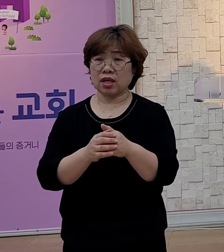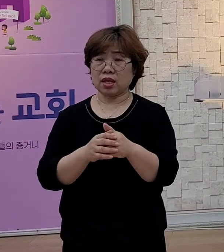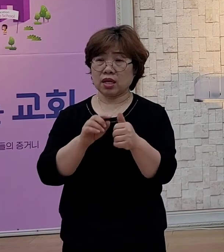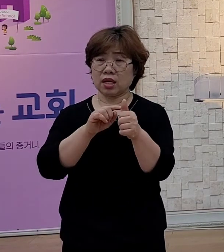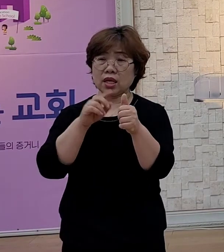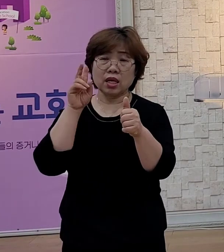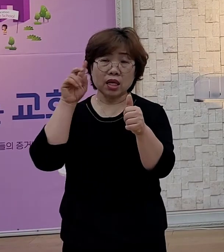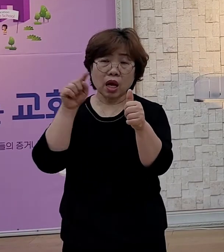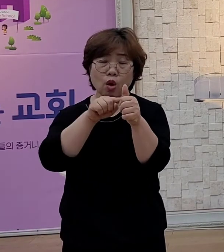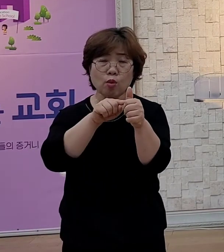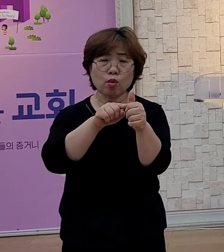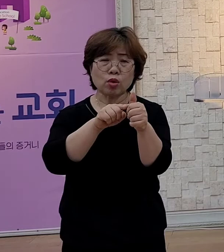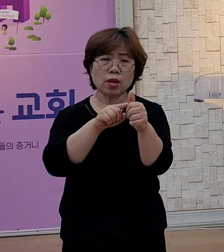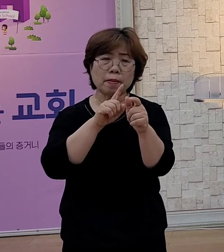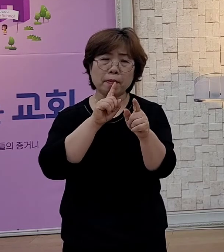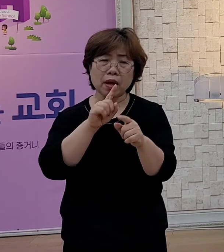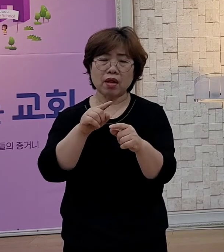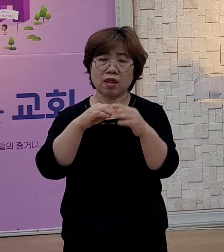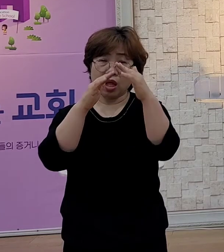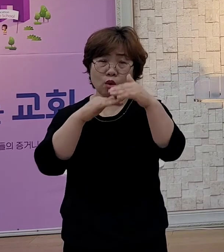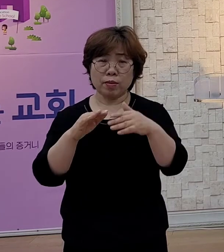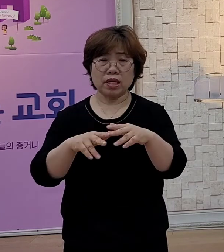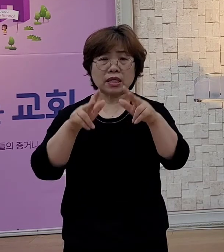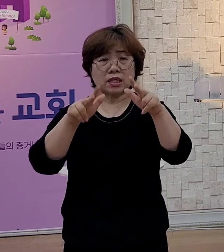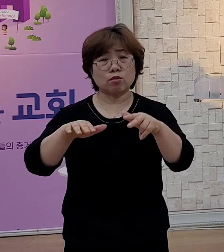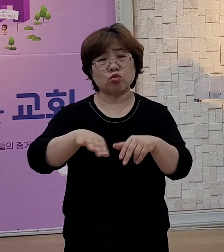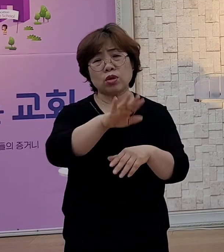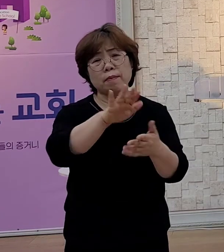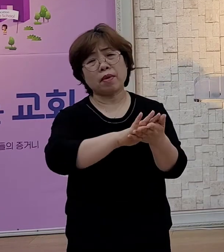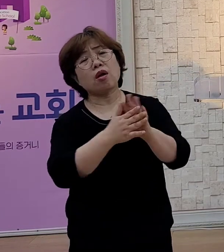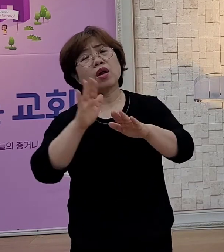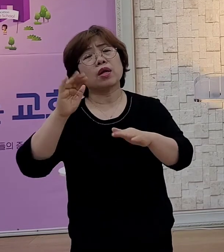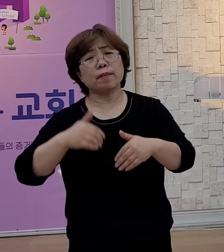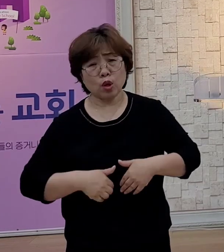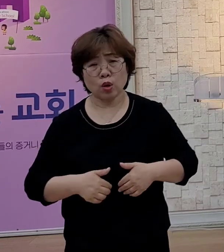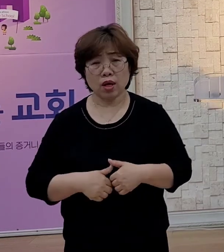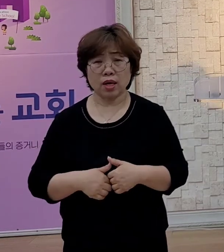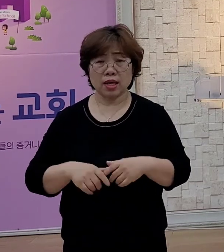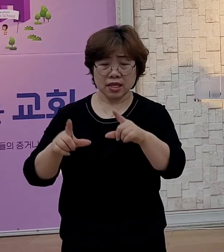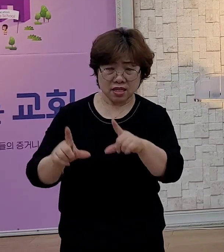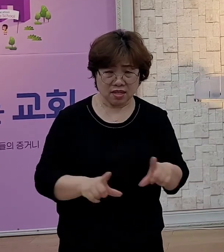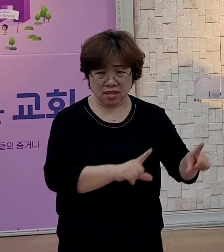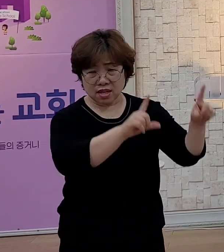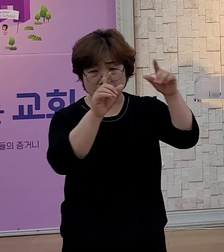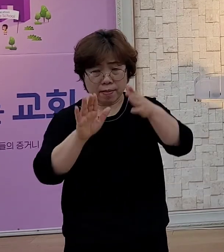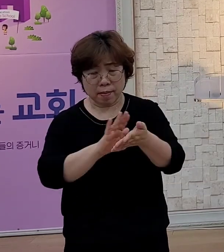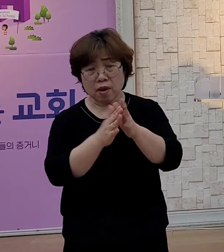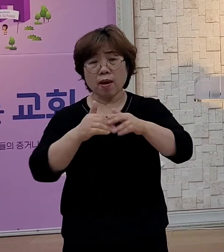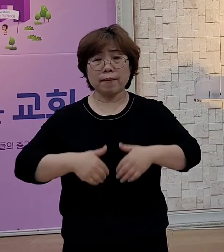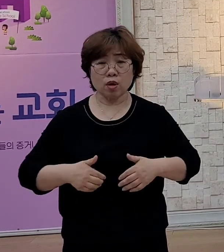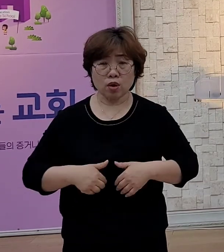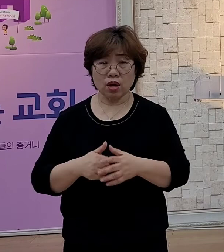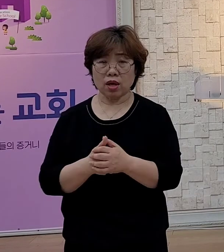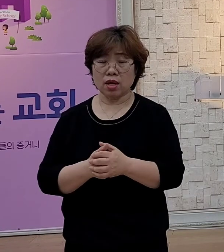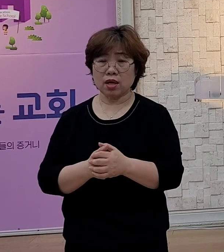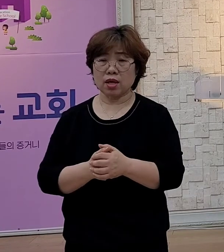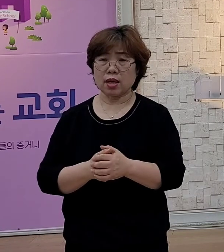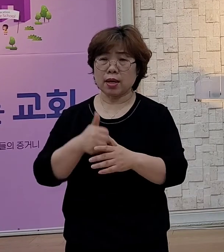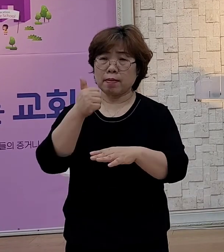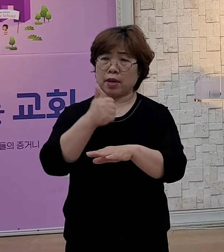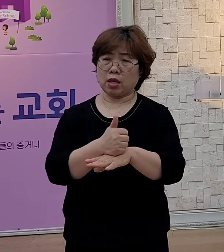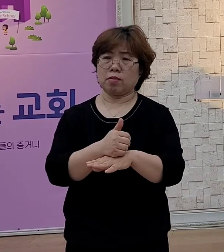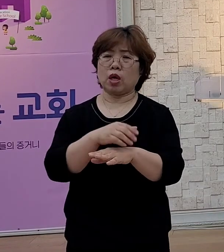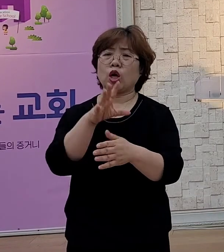메시지입니다. 달라져야 한다. 여러분, 우리에게는 삶의 변화가 필요합니다. 이게 마지막